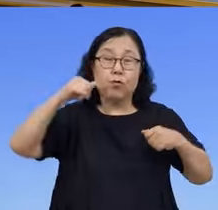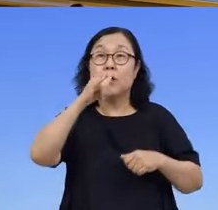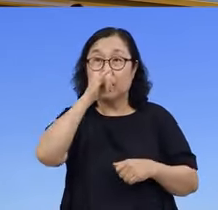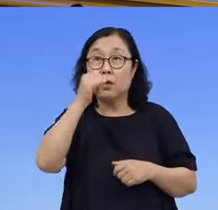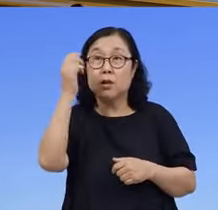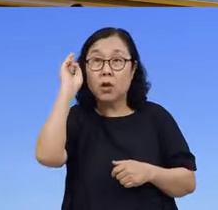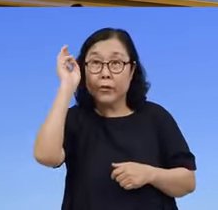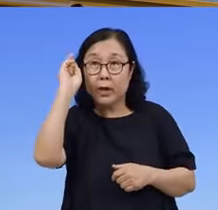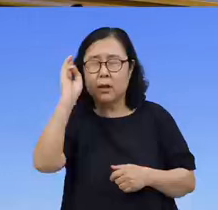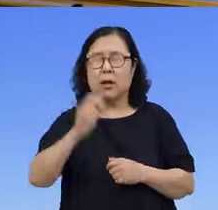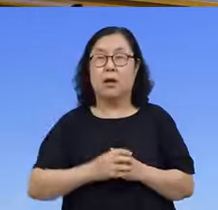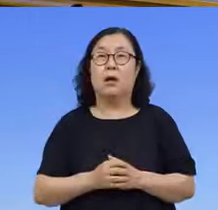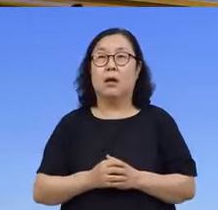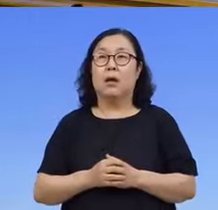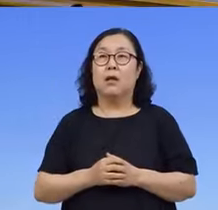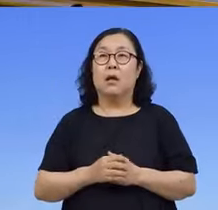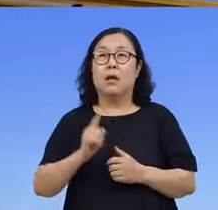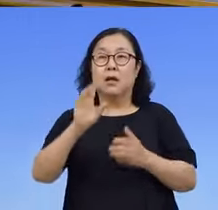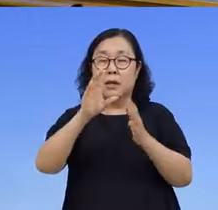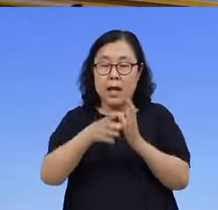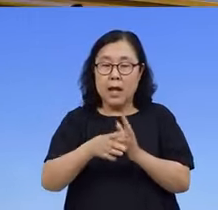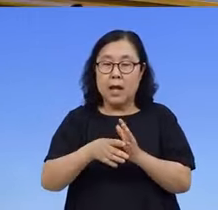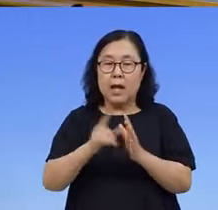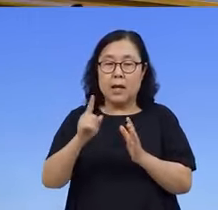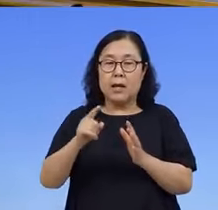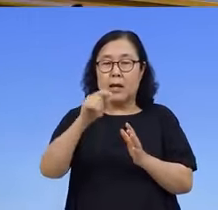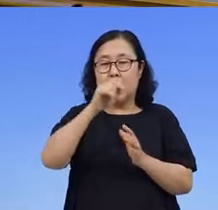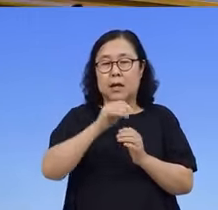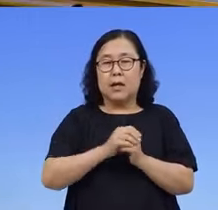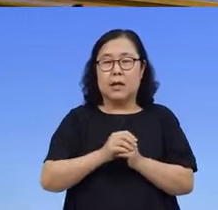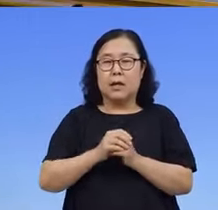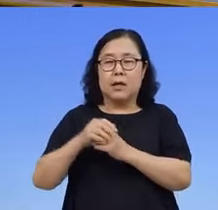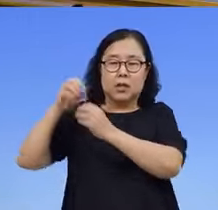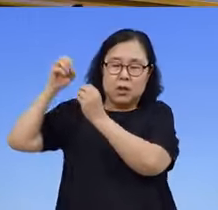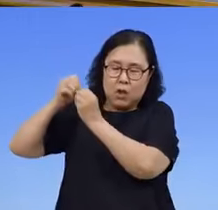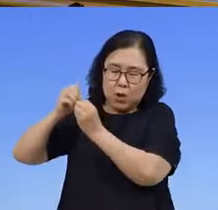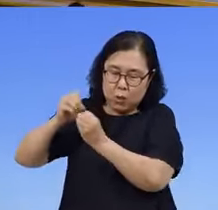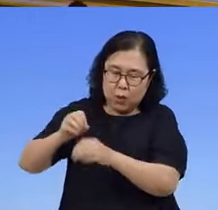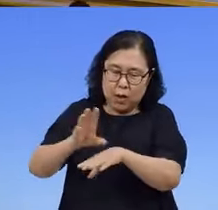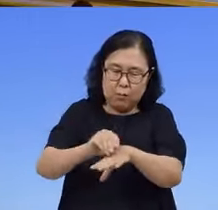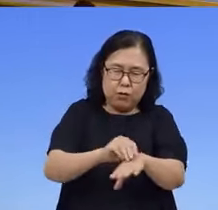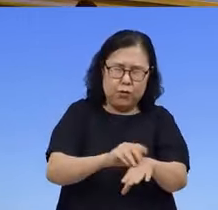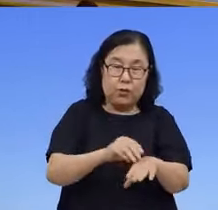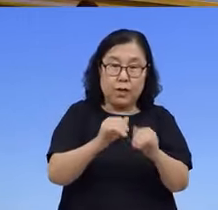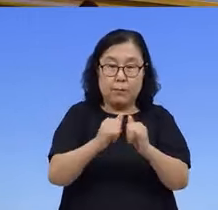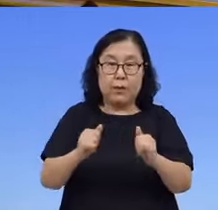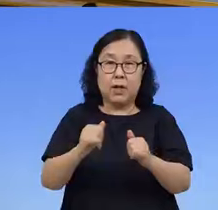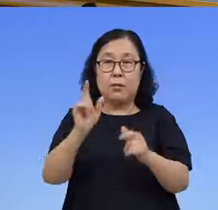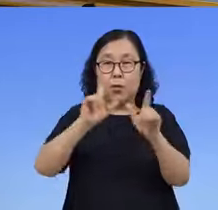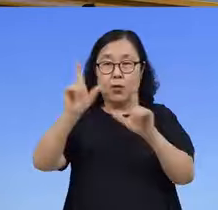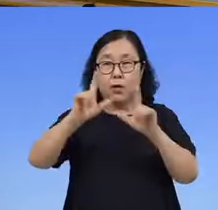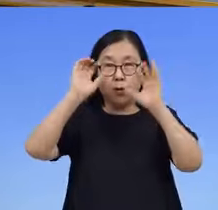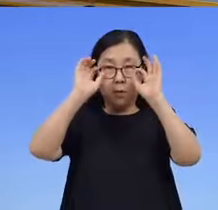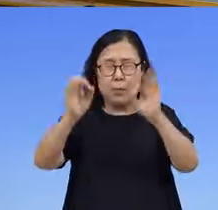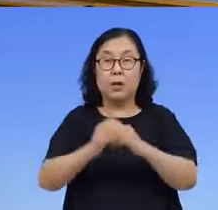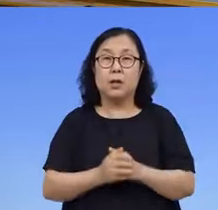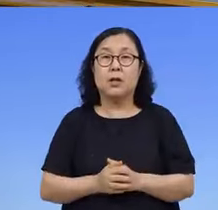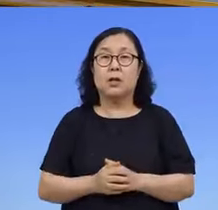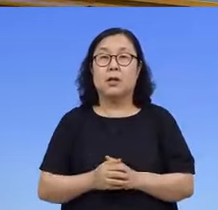춤을 추고 있는데요, 거기에 이 장로들의 전통에 찌든 사람들의 반응을 한번 보세요. 요한복음 5장 8절부터